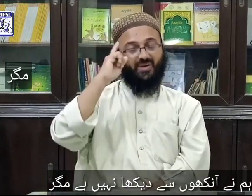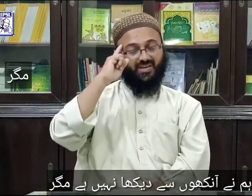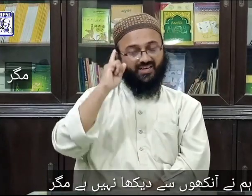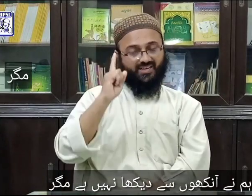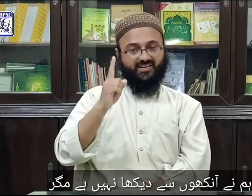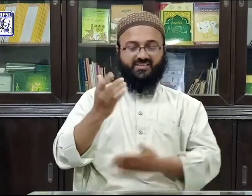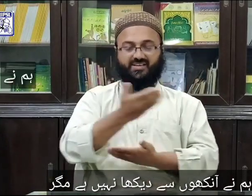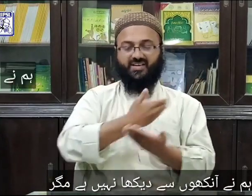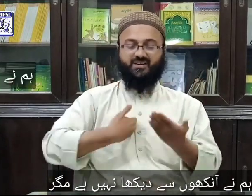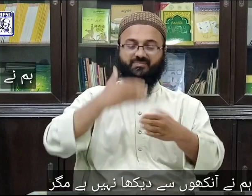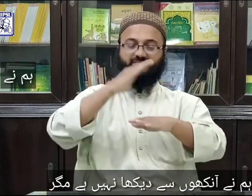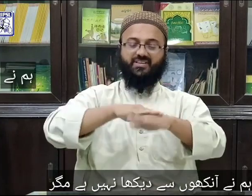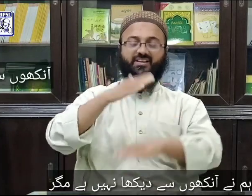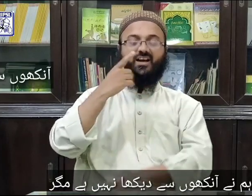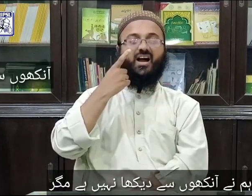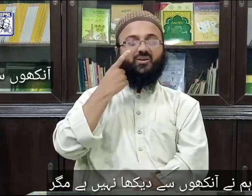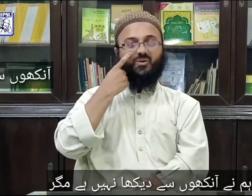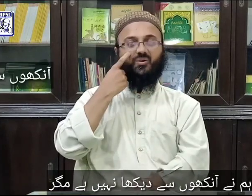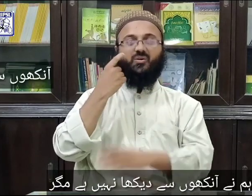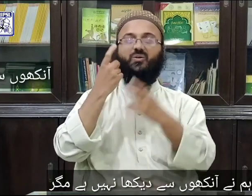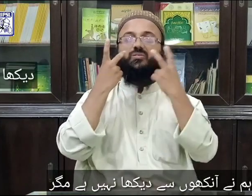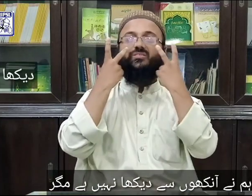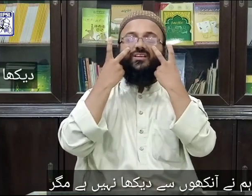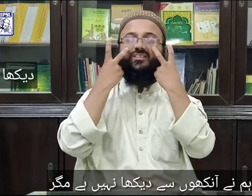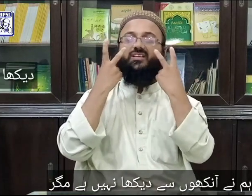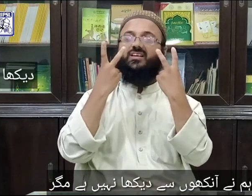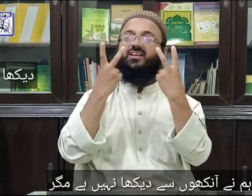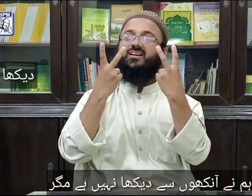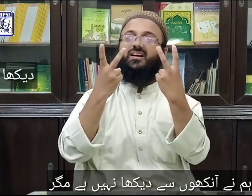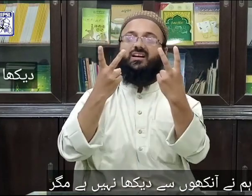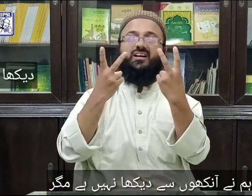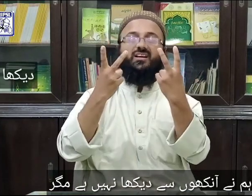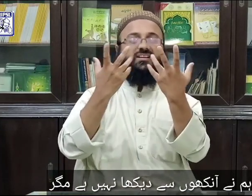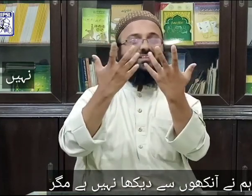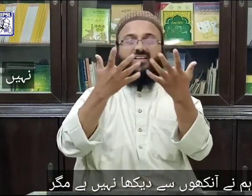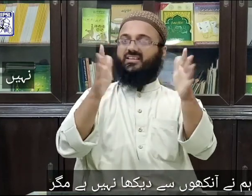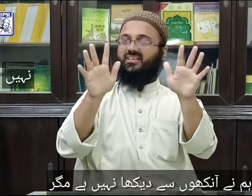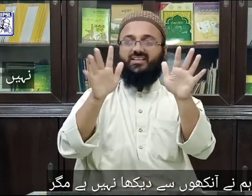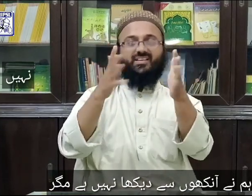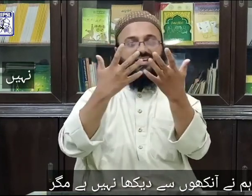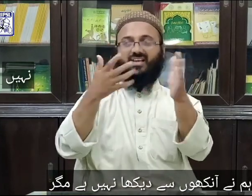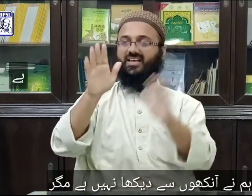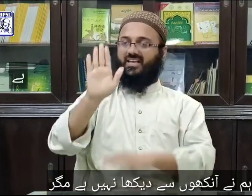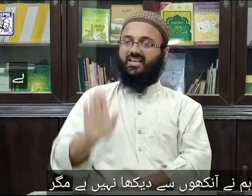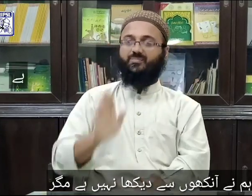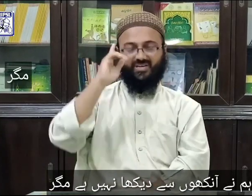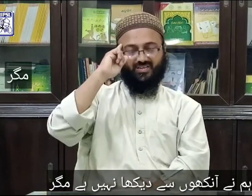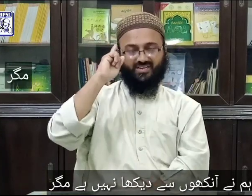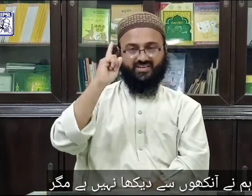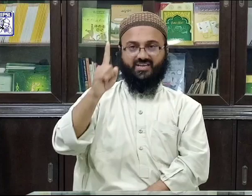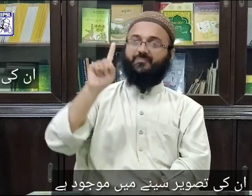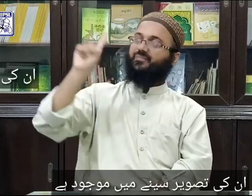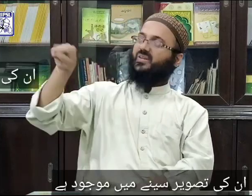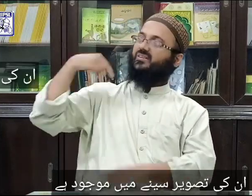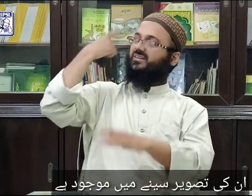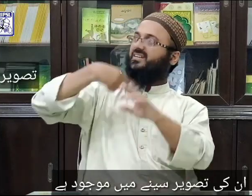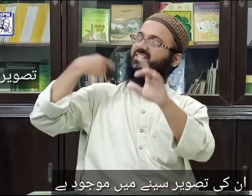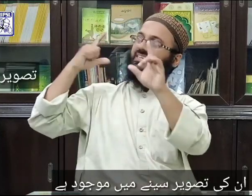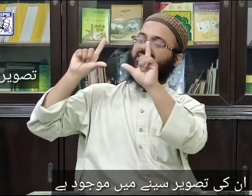مگر ان کی